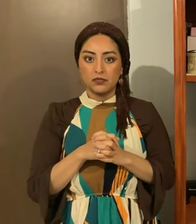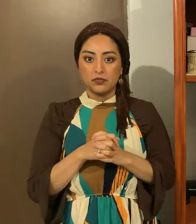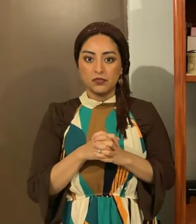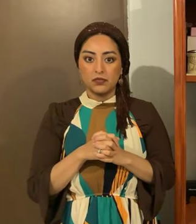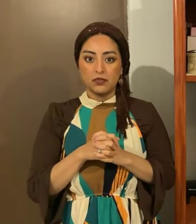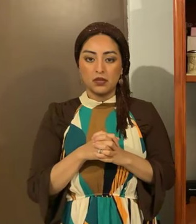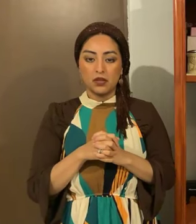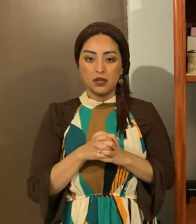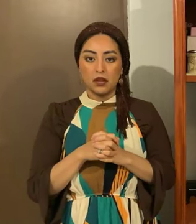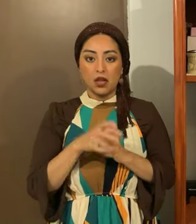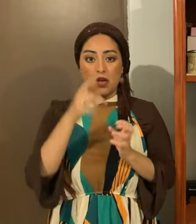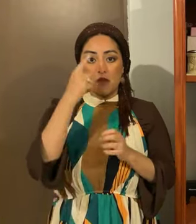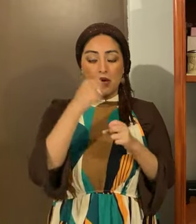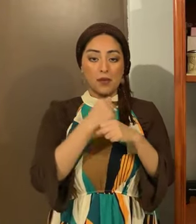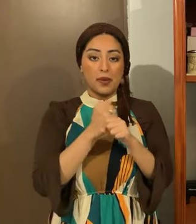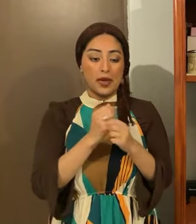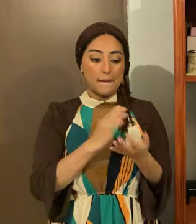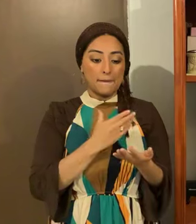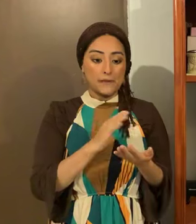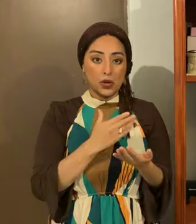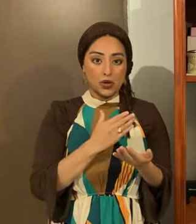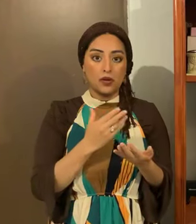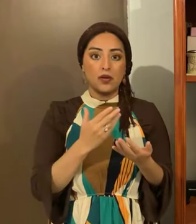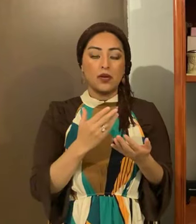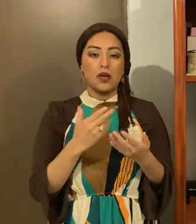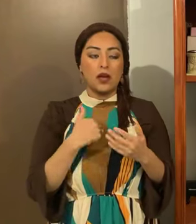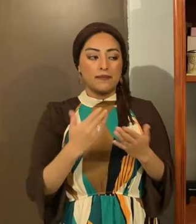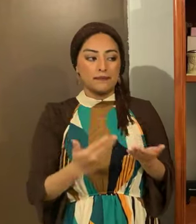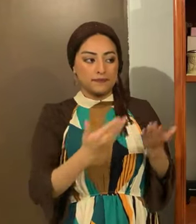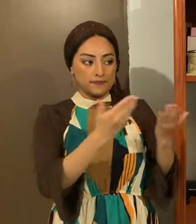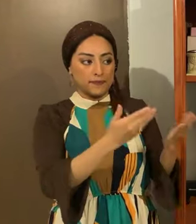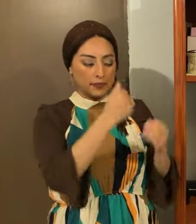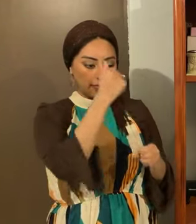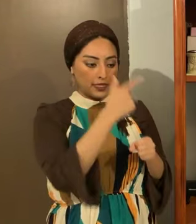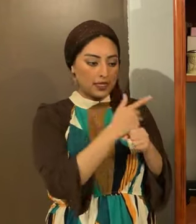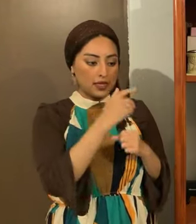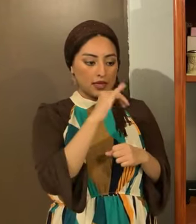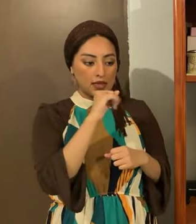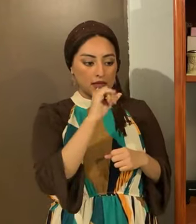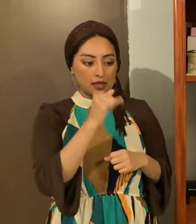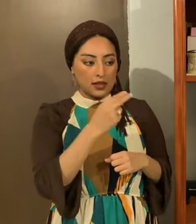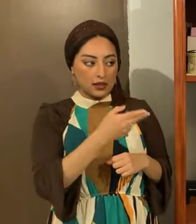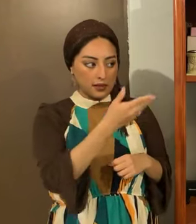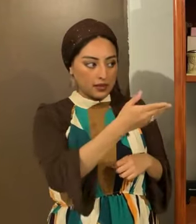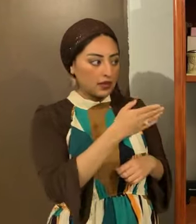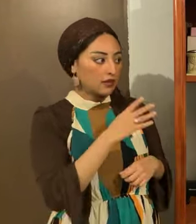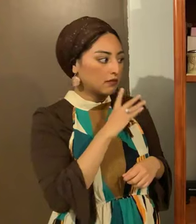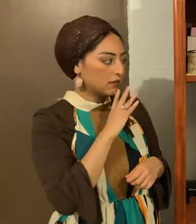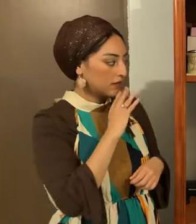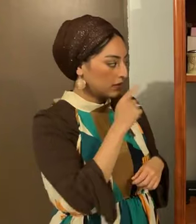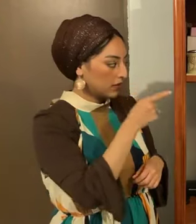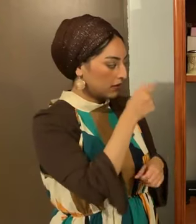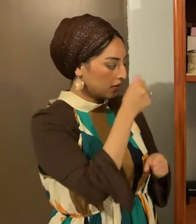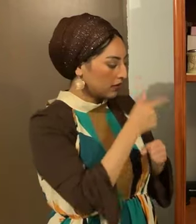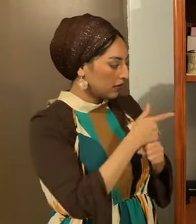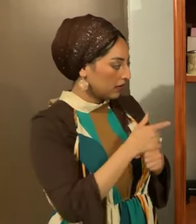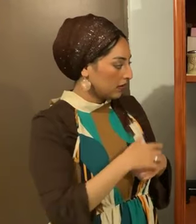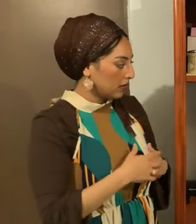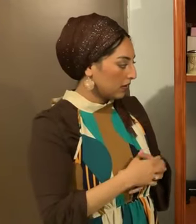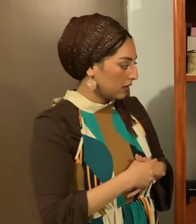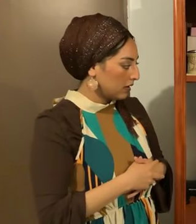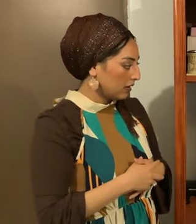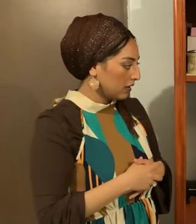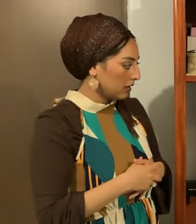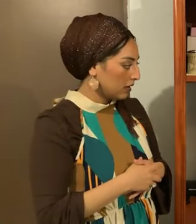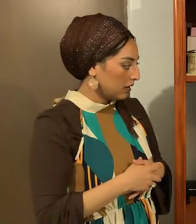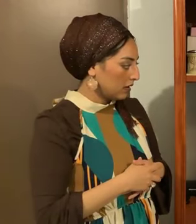necesita conocer música. Entonces cedo los micrófonos a nuestro amado a Isaías Carrillo Guerrero, miembro de esta congregación